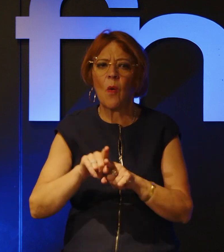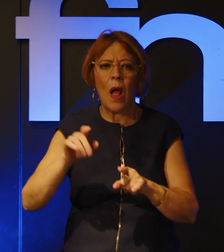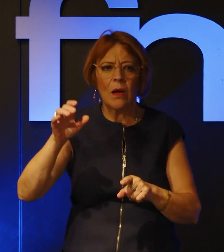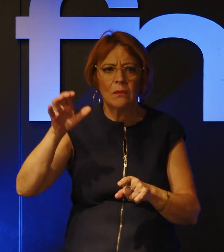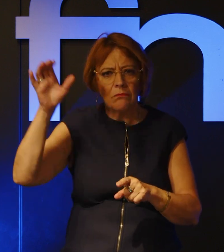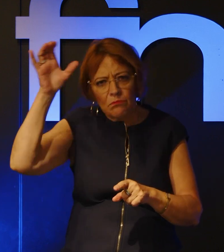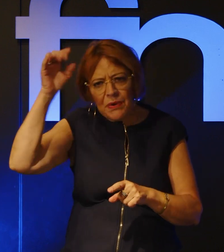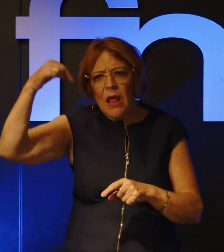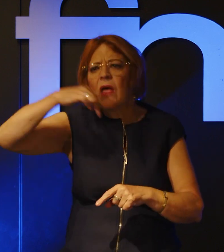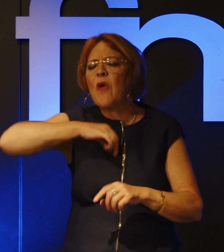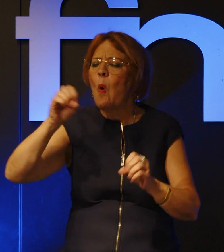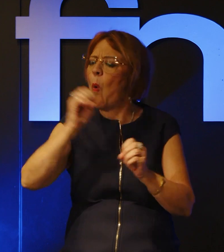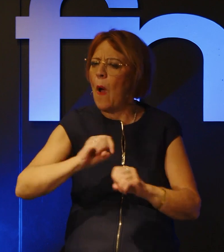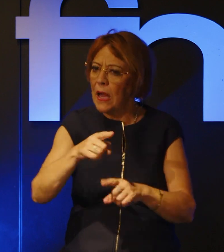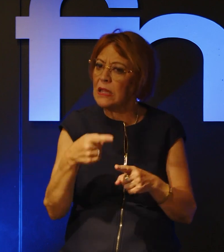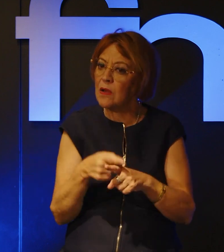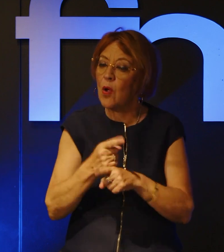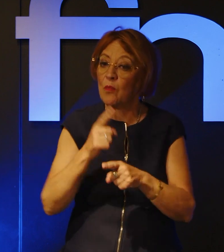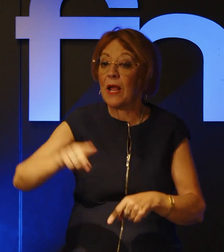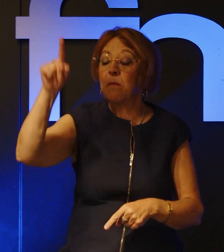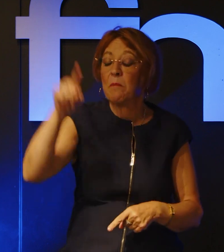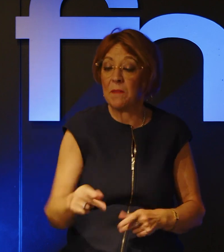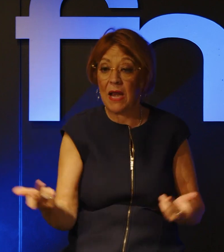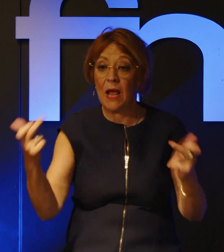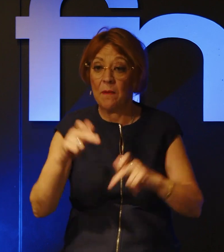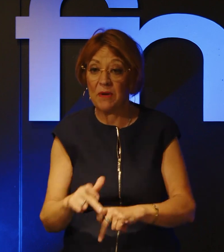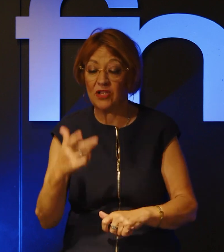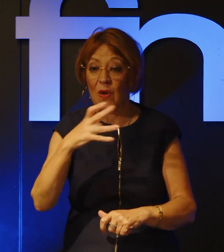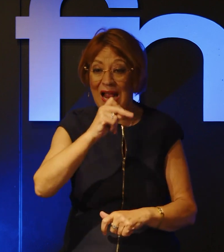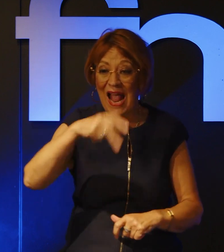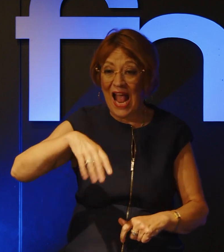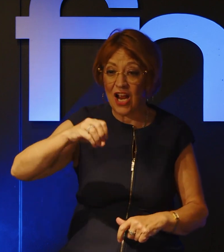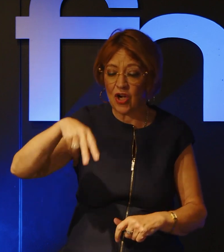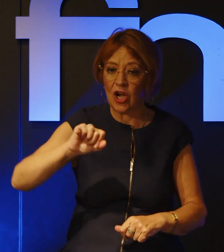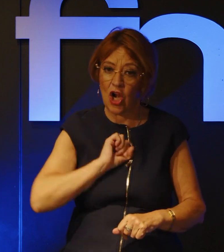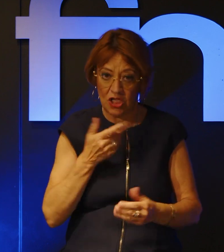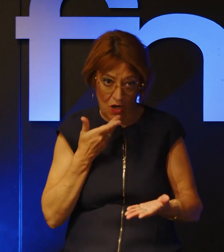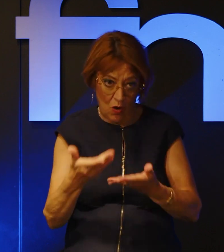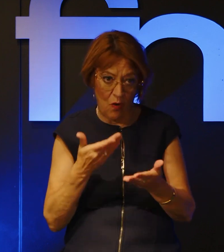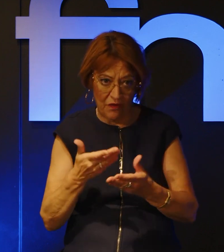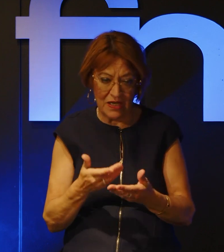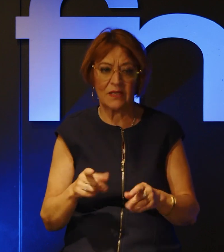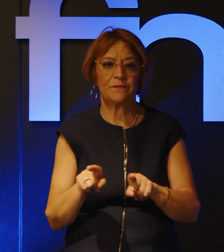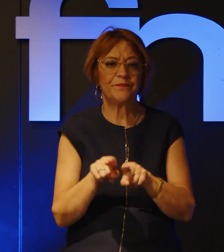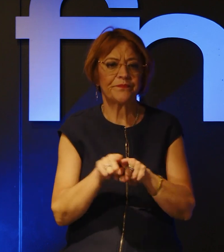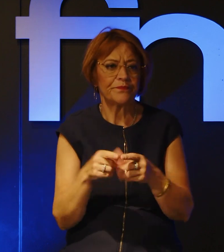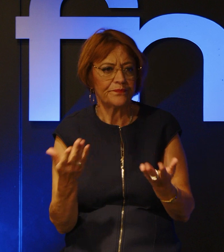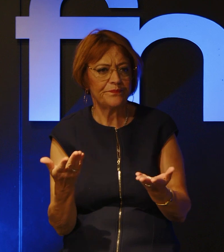e eu acho que isto é bastante interessante porque a primeira vez que nos aparece um Canon e agora a filando aqui para a nossa conversa um Canon